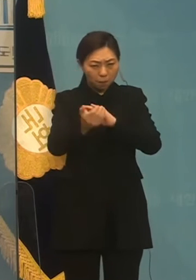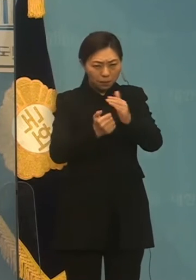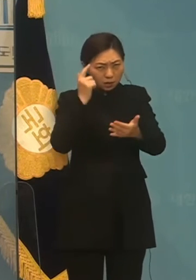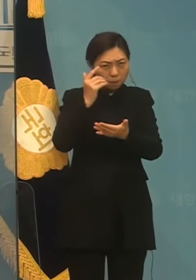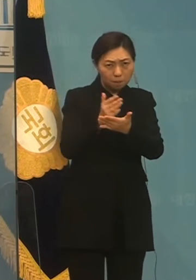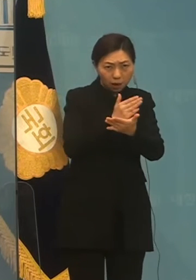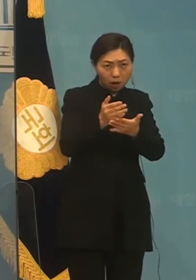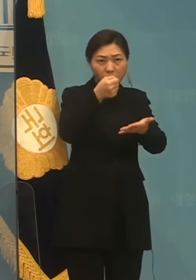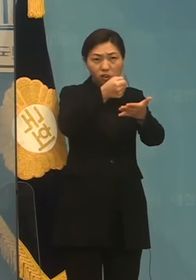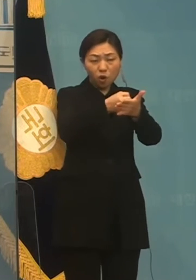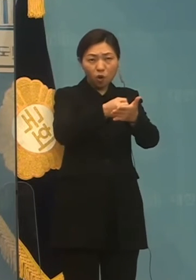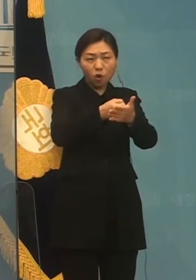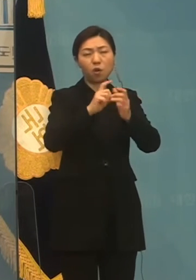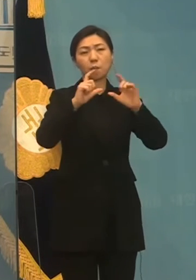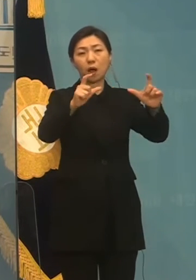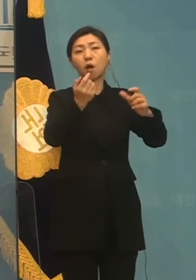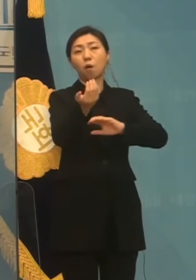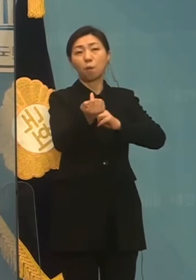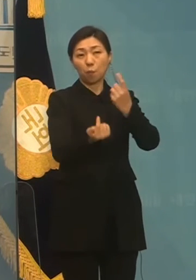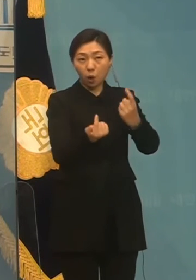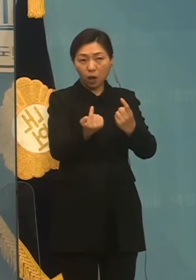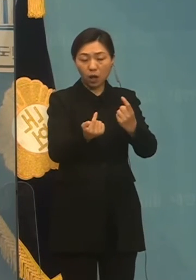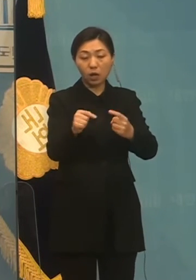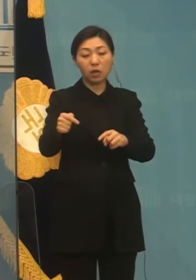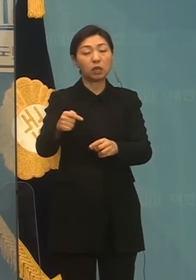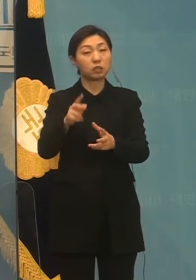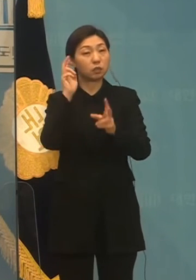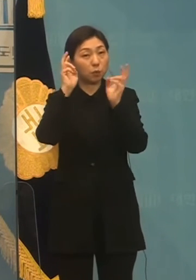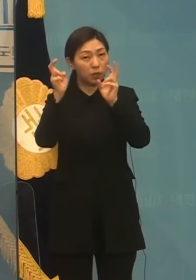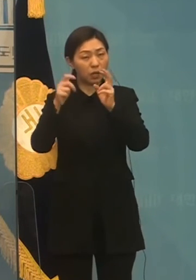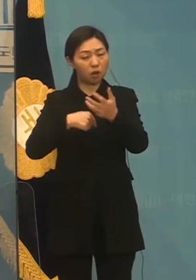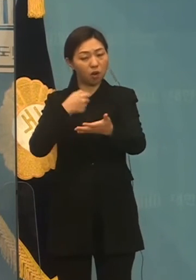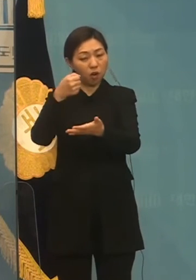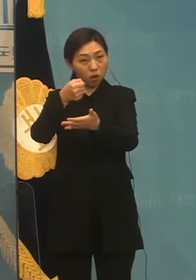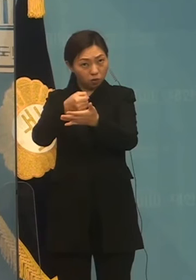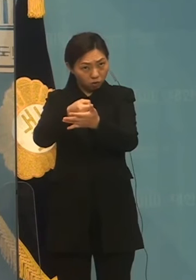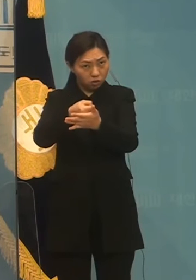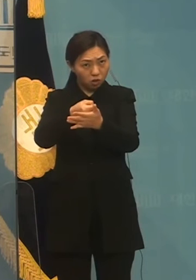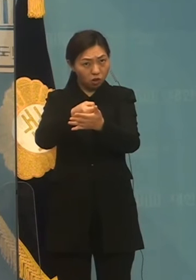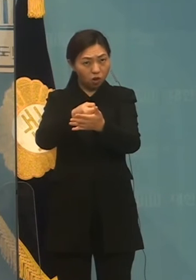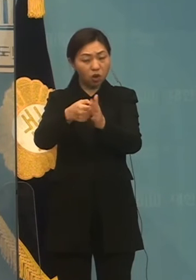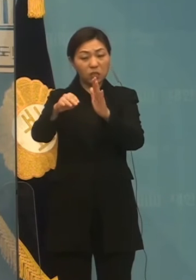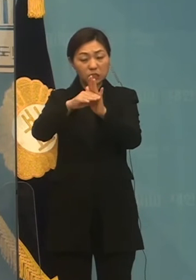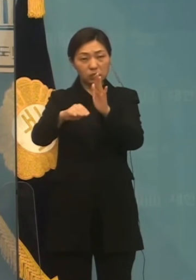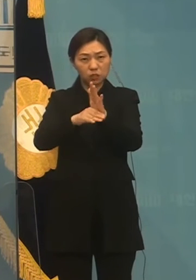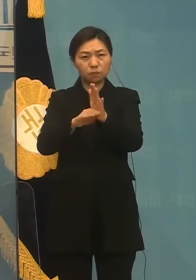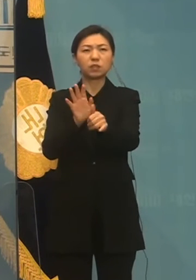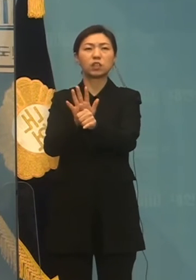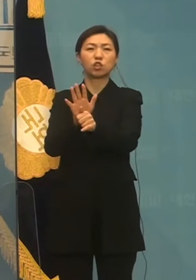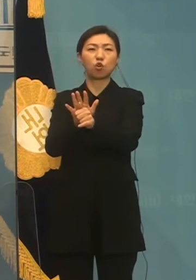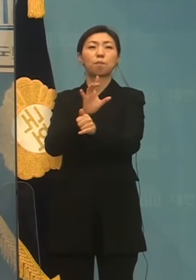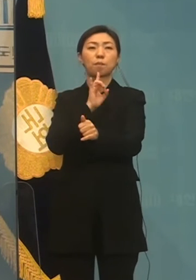대신 자체 등급 분류 제도의 운영을 지원하는 역할을 맡게 됩니다.